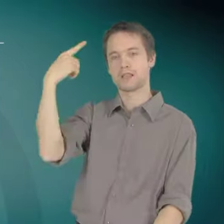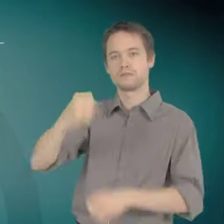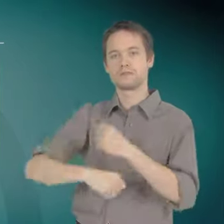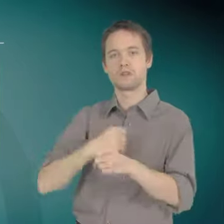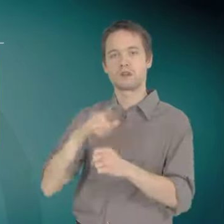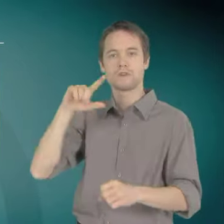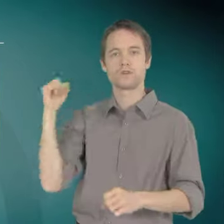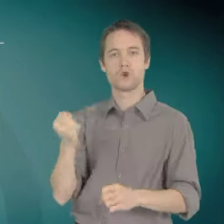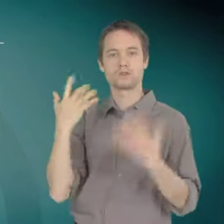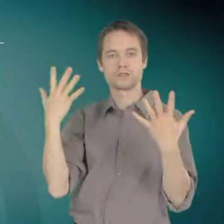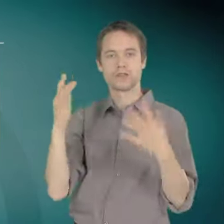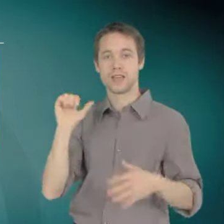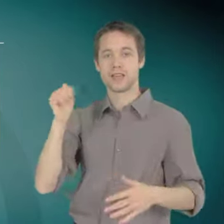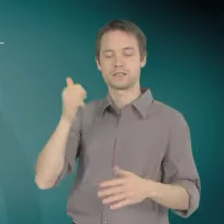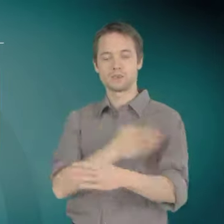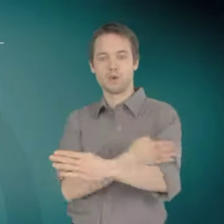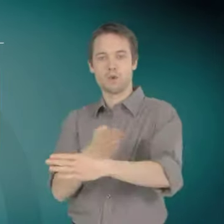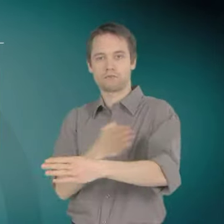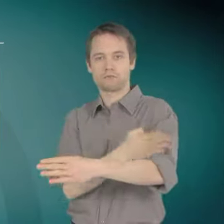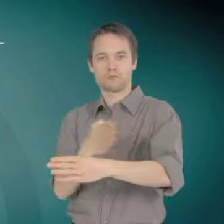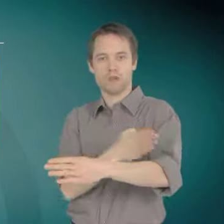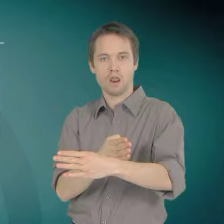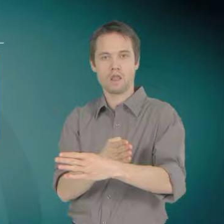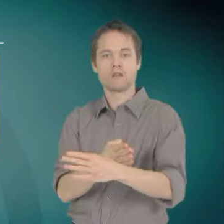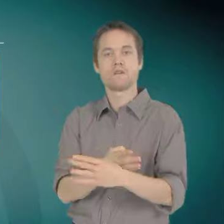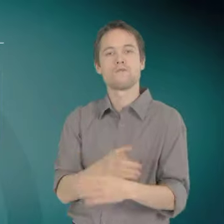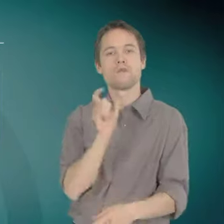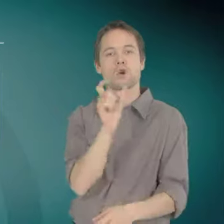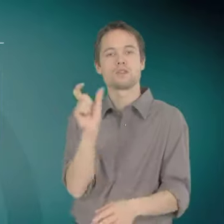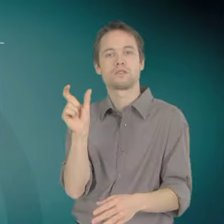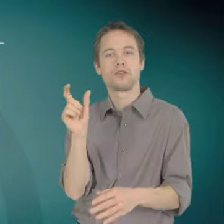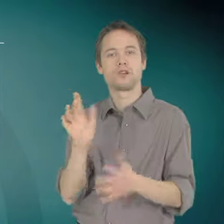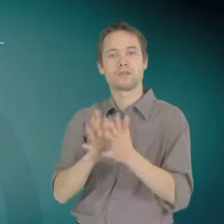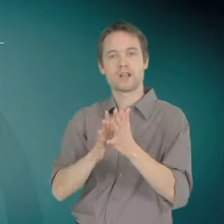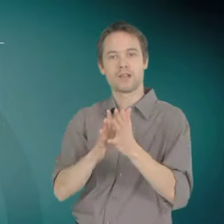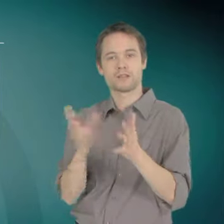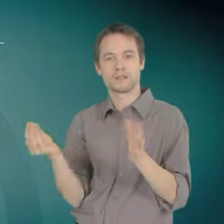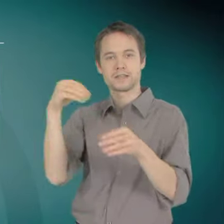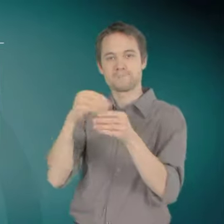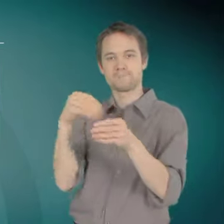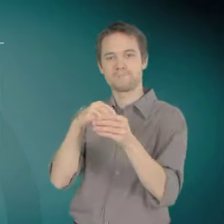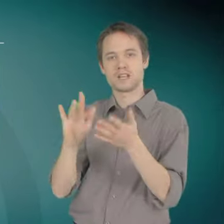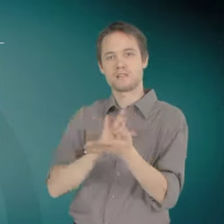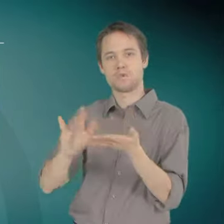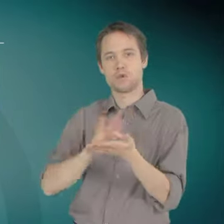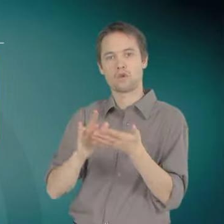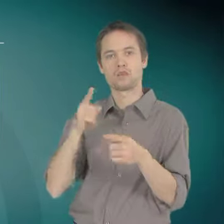quartal 2010 gebärden wörter im iphone und ipod touch heraus bringen und veröffentlichen